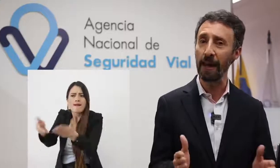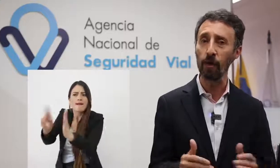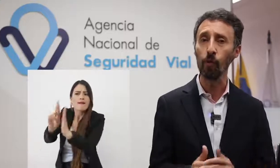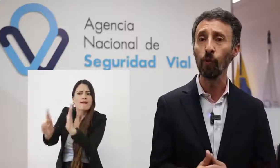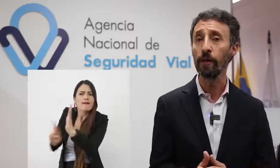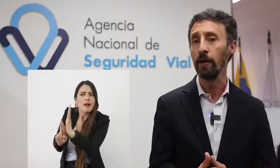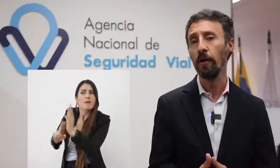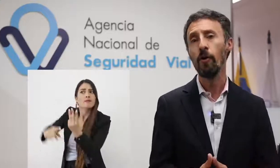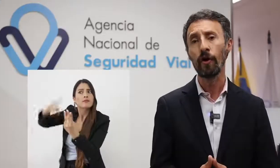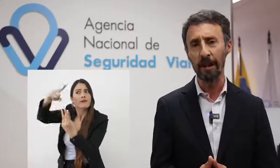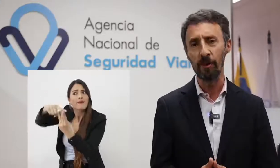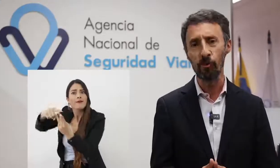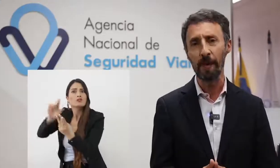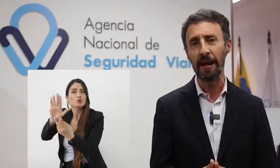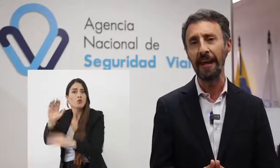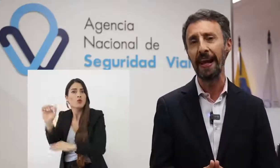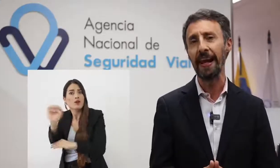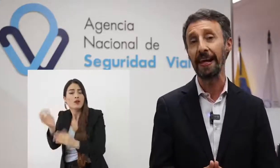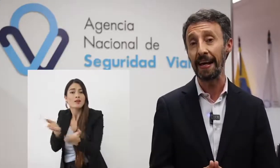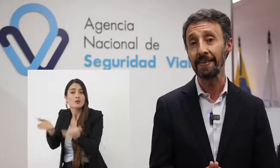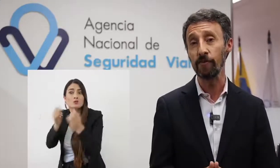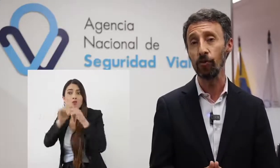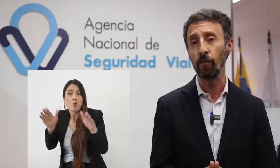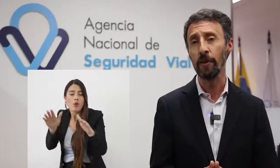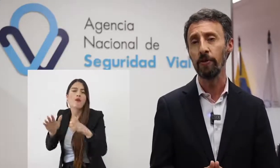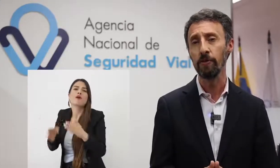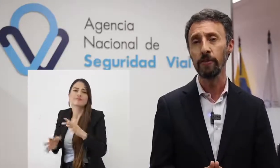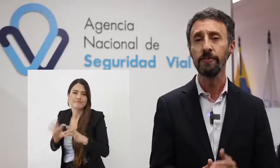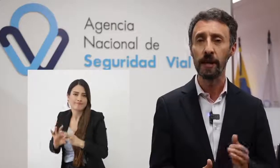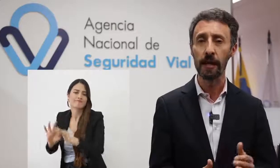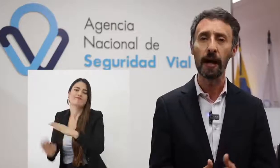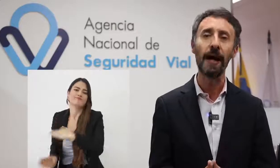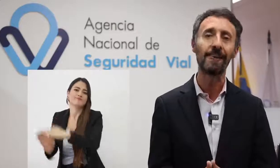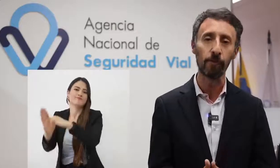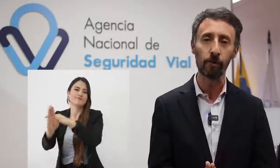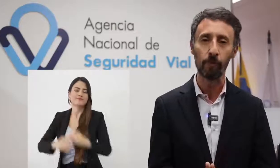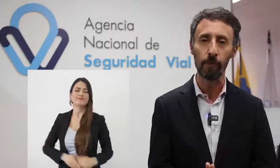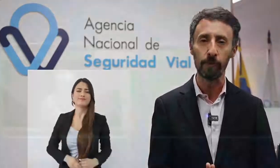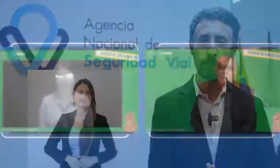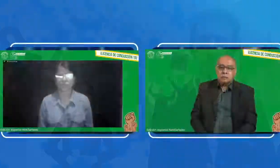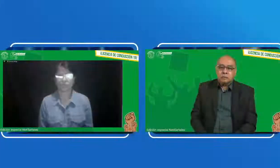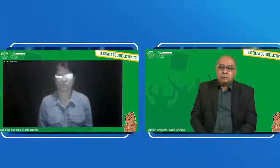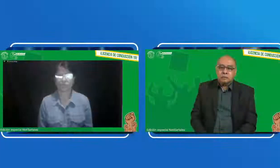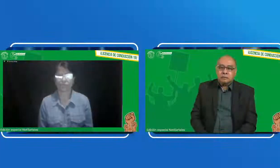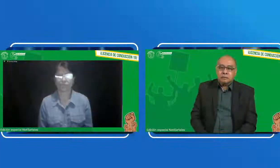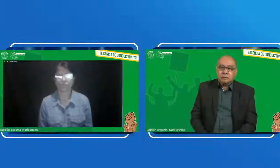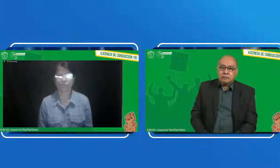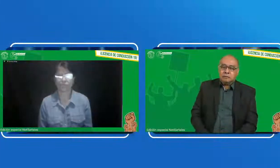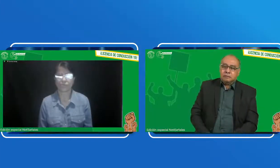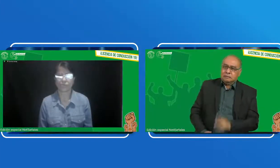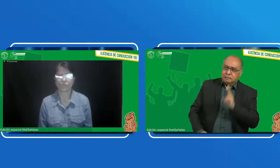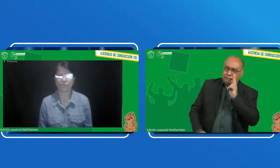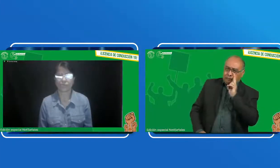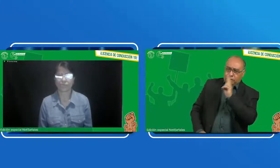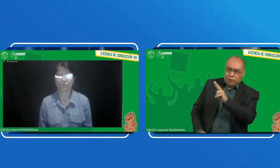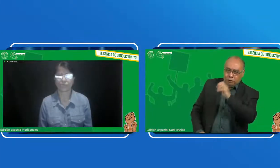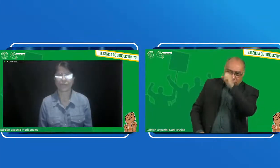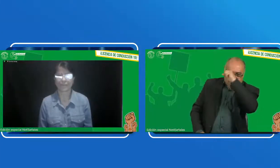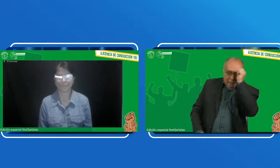construyendo de manera conjunta los reglamentos para que el alcance de este documento llegue al transporte público.